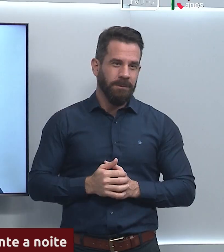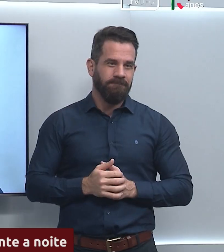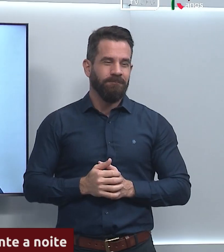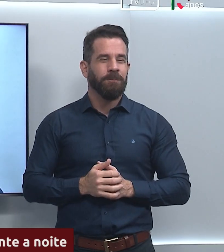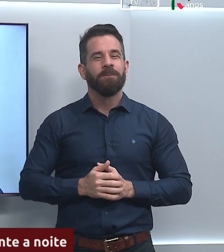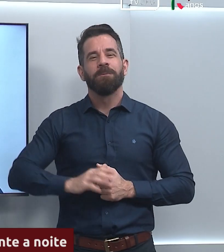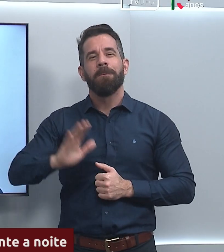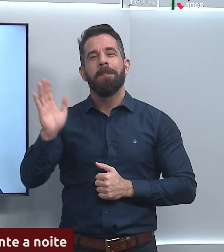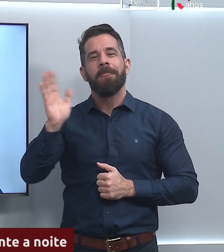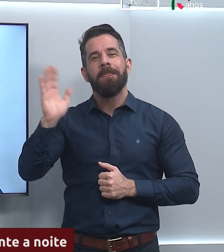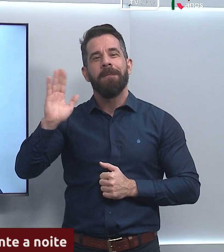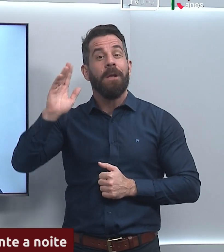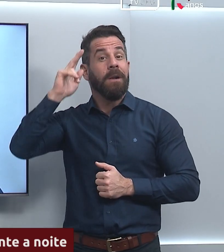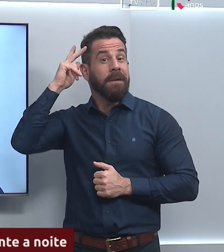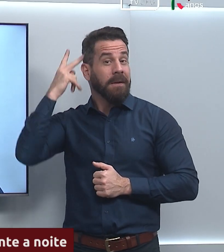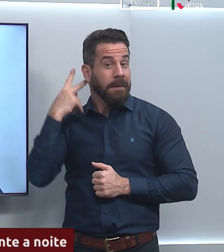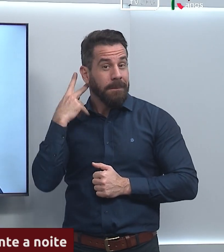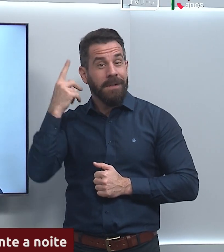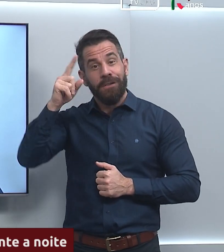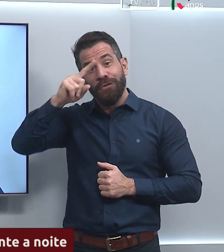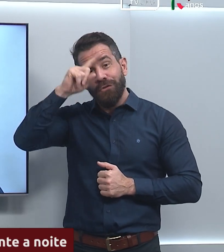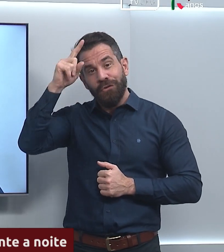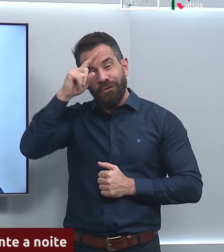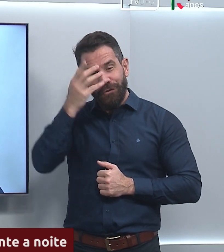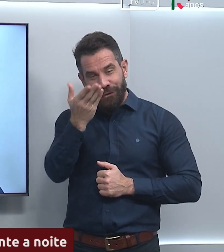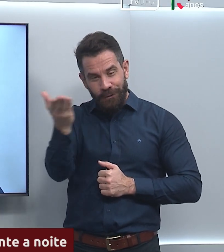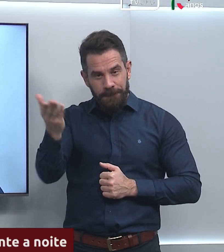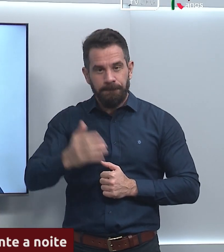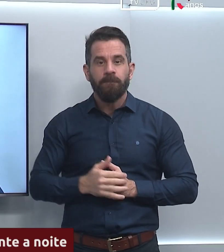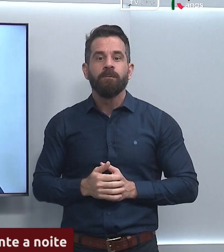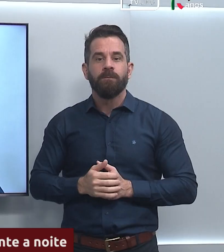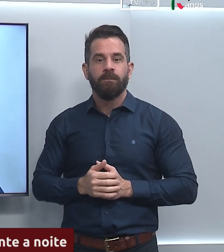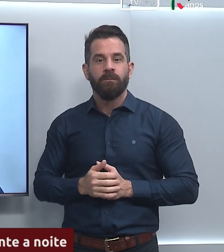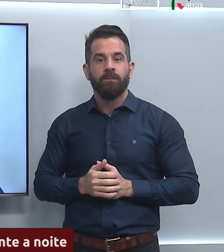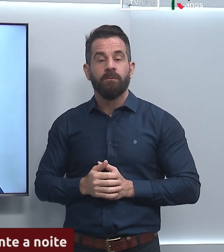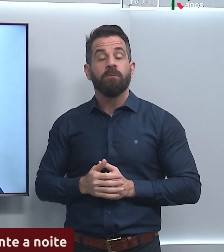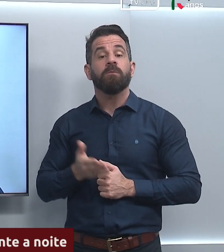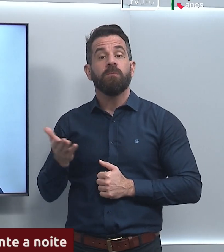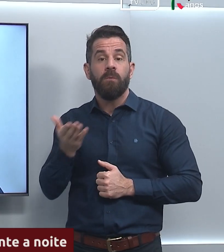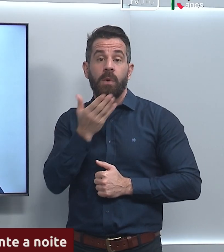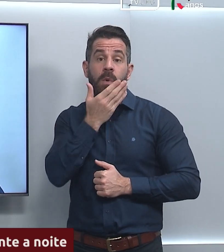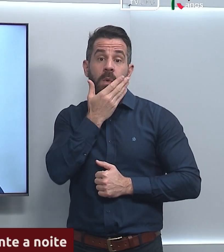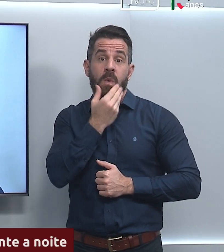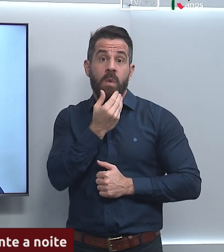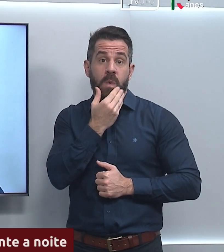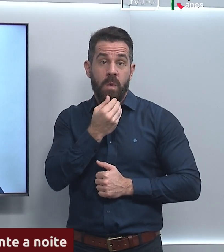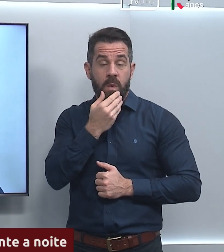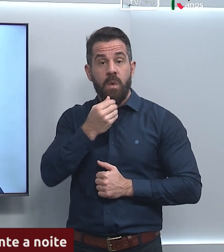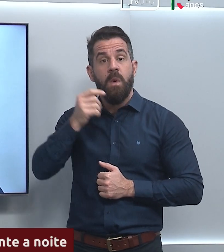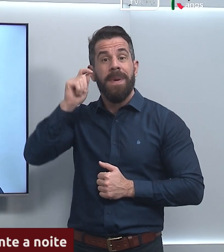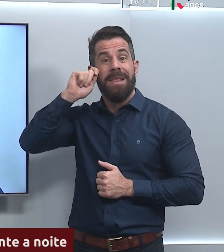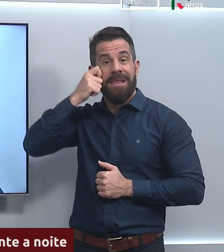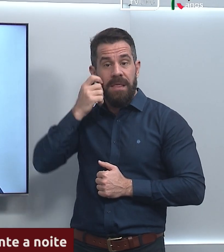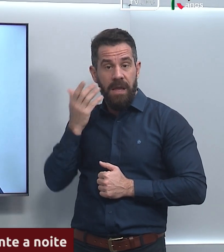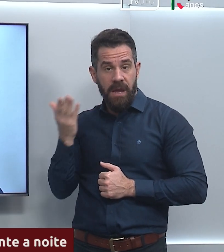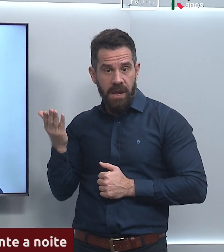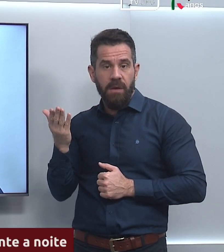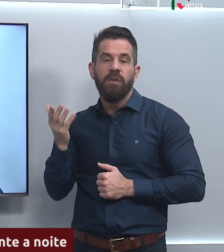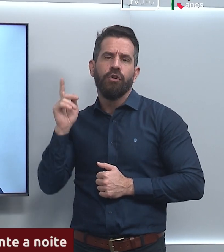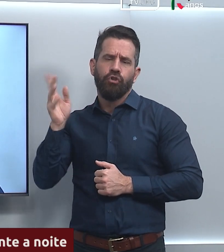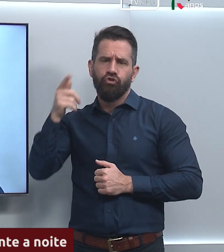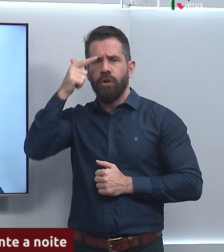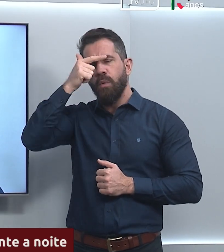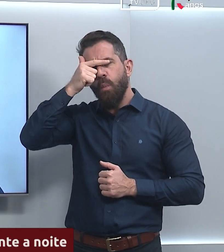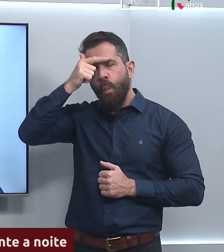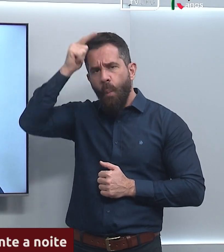Olá, Camila. Olá, Diego. Bom, sou um homem negro, cabelos já